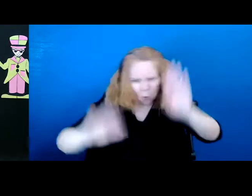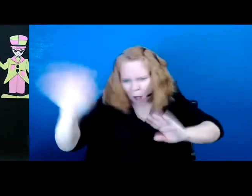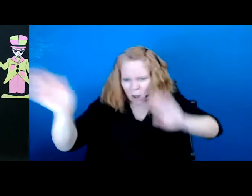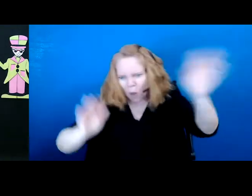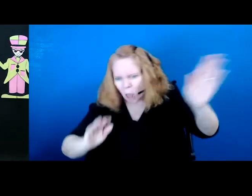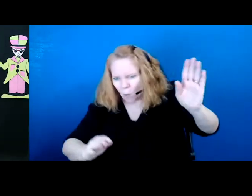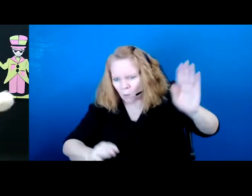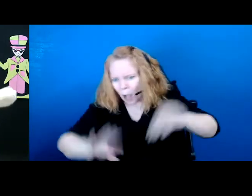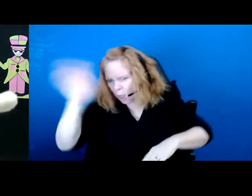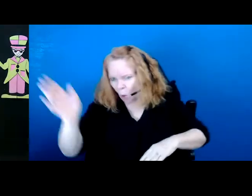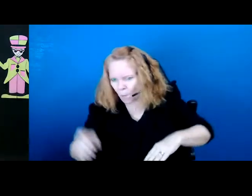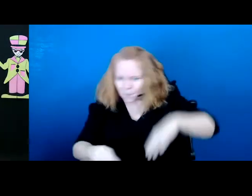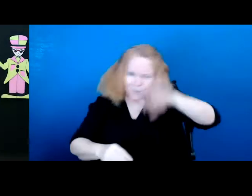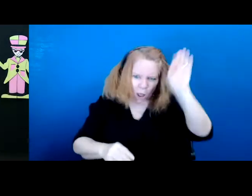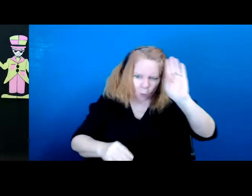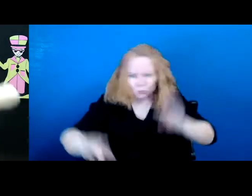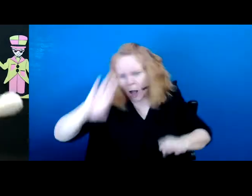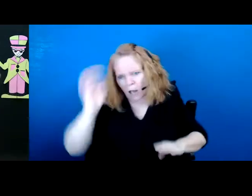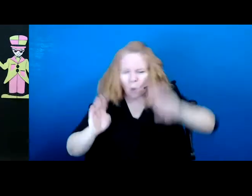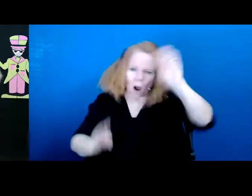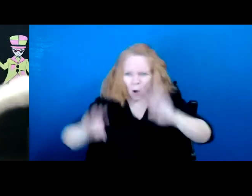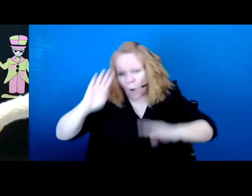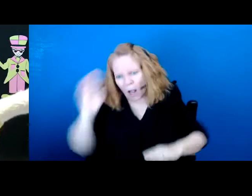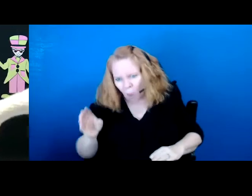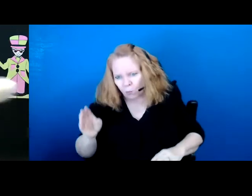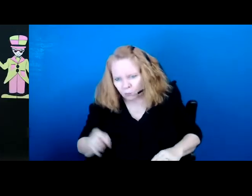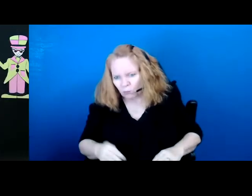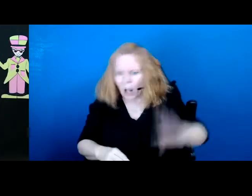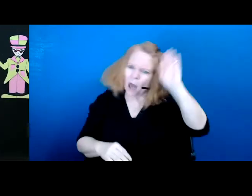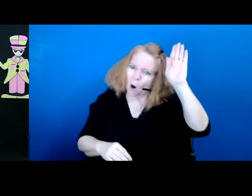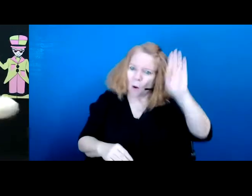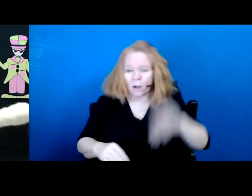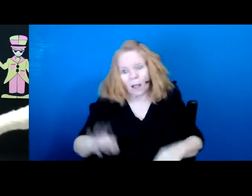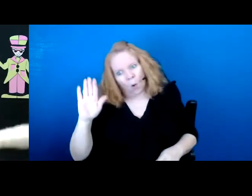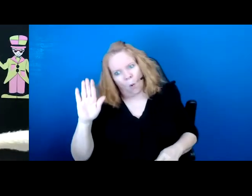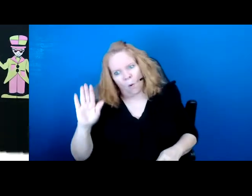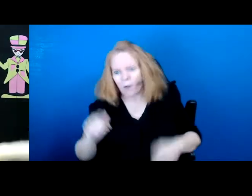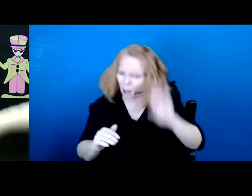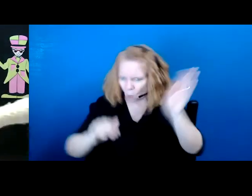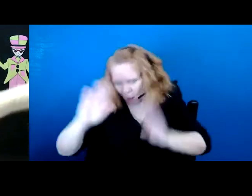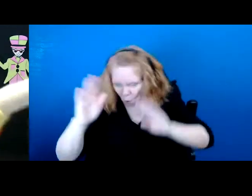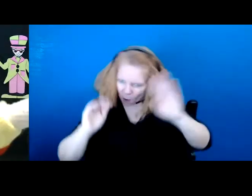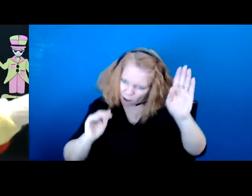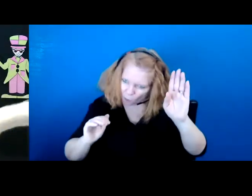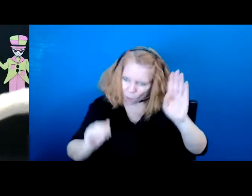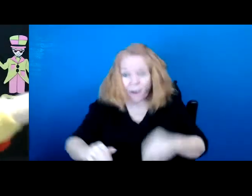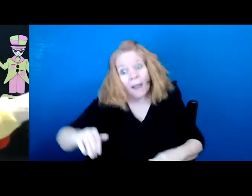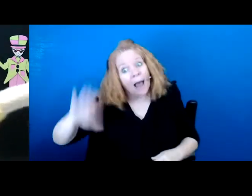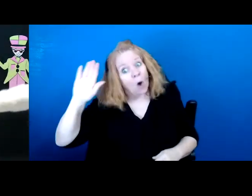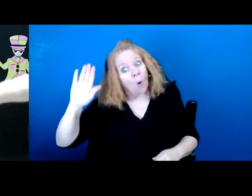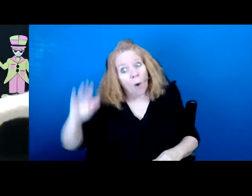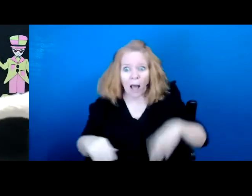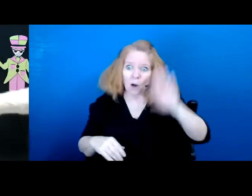hola hola hola hola hola hola hola hola hola hola